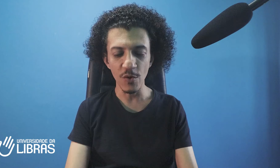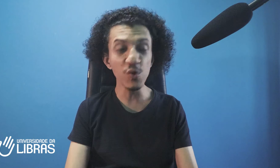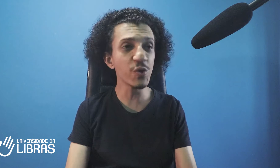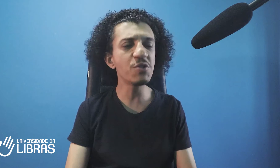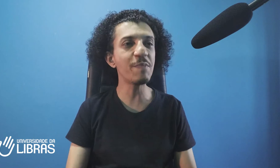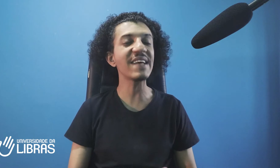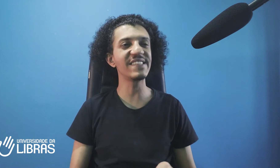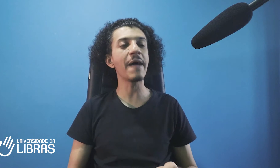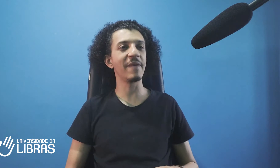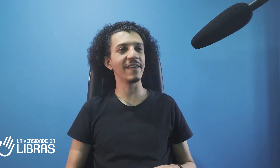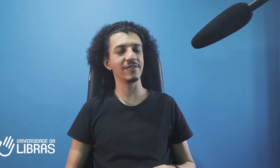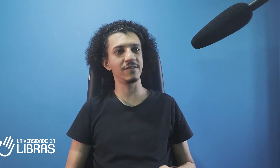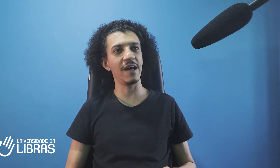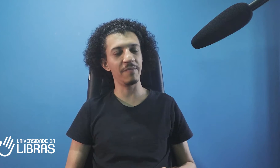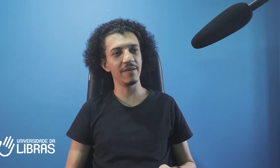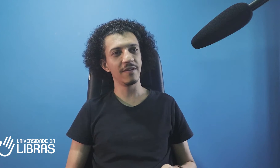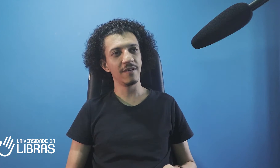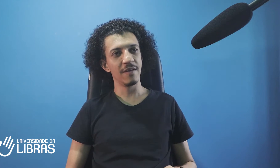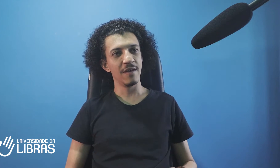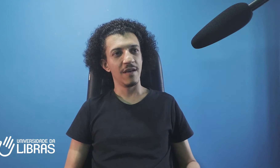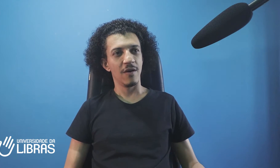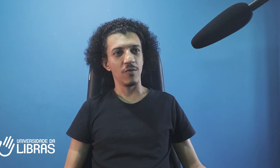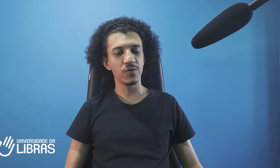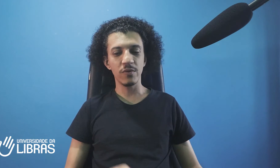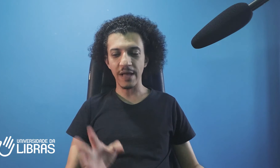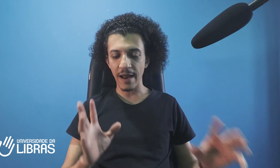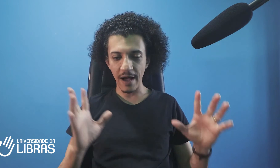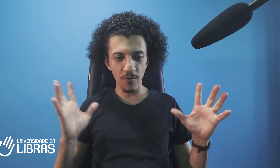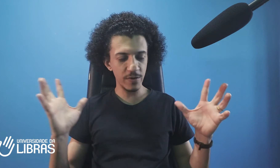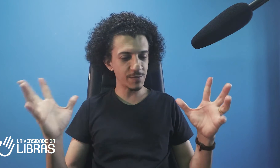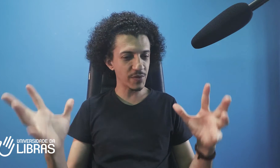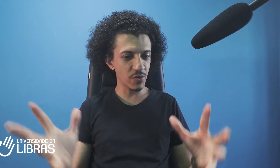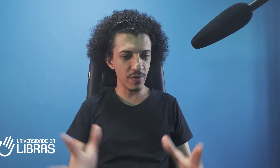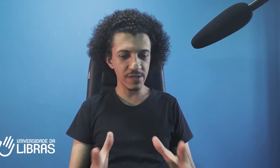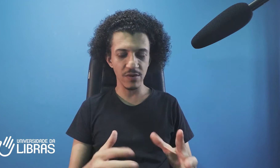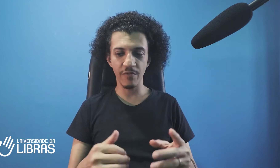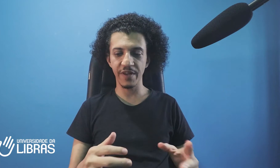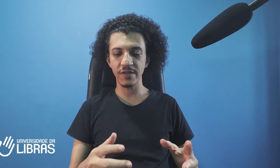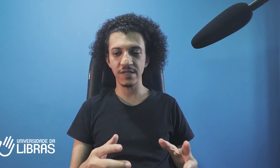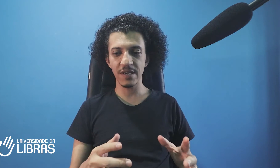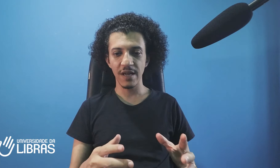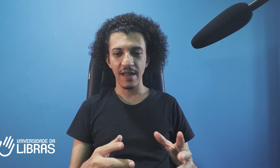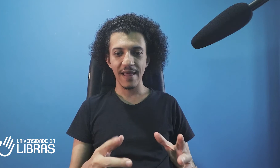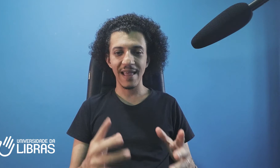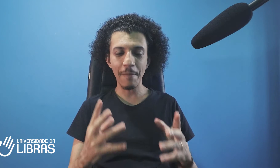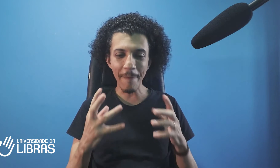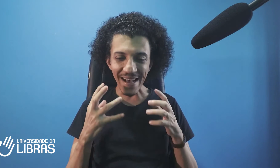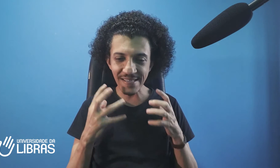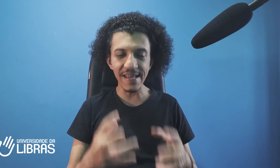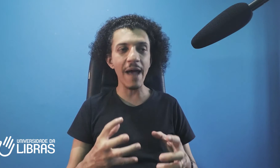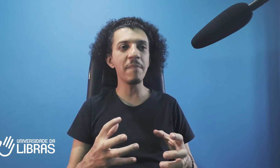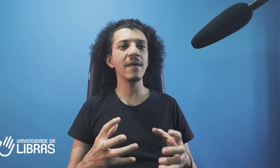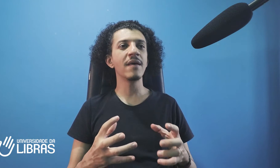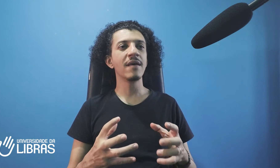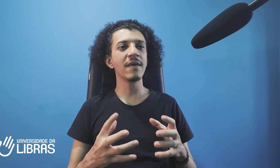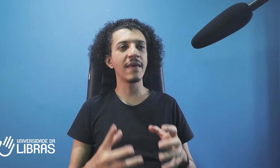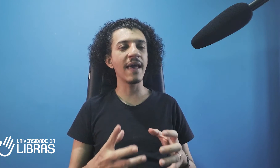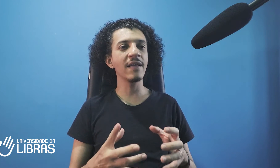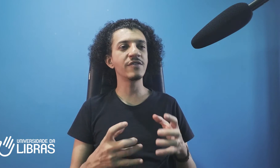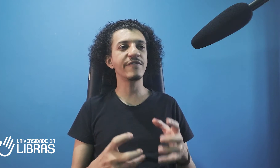e o surdo percebem sabe o surdo tá lá com outras pessoas ouvintes ele percebe quem